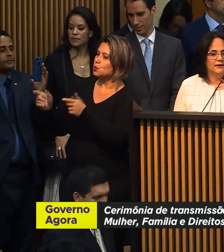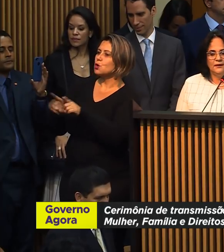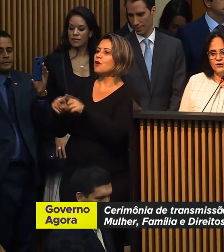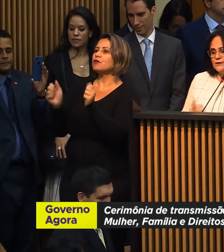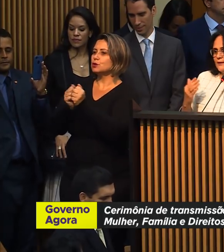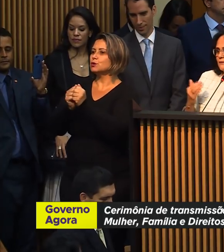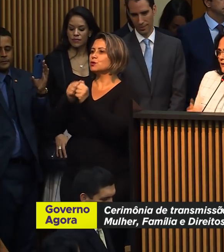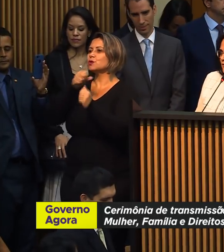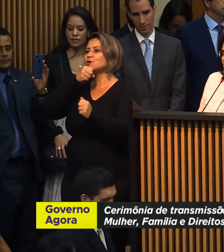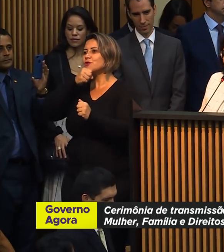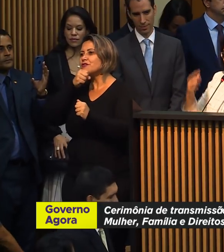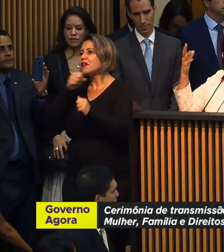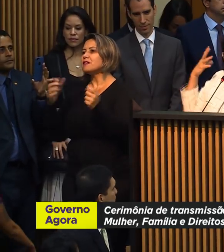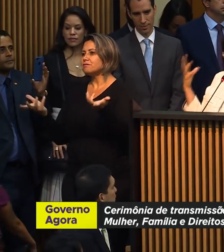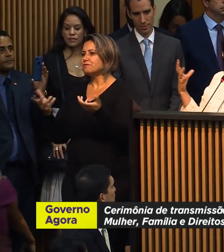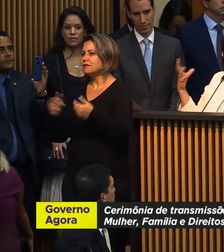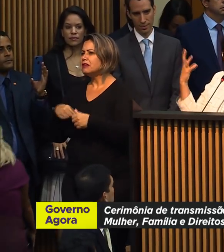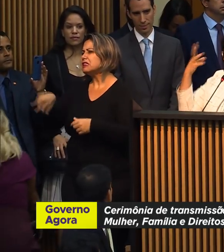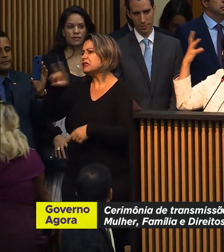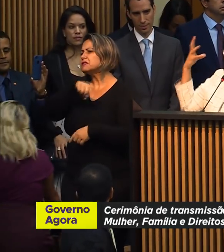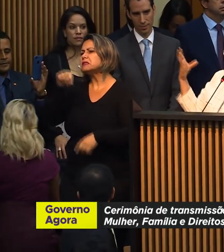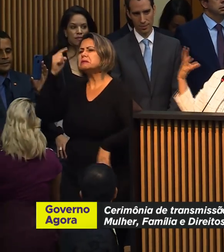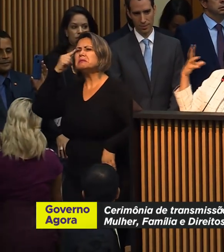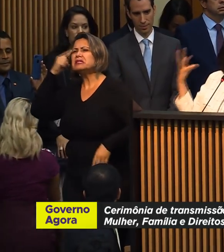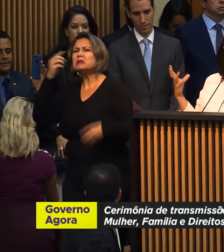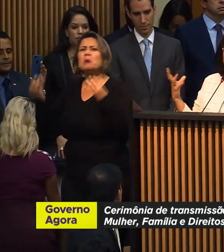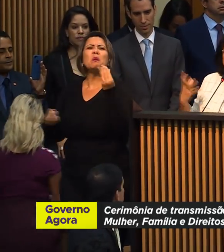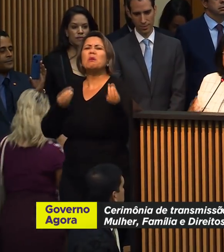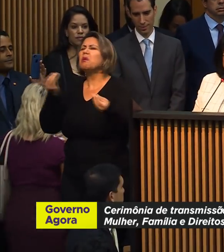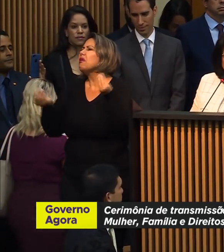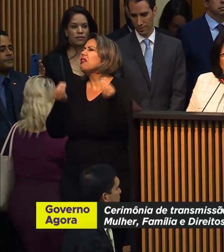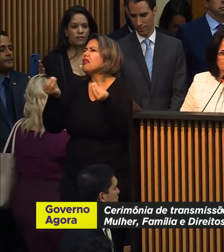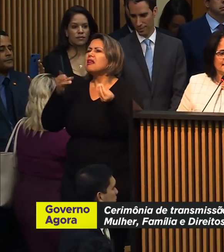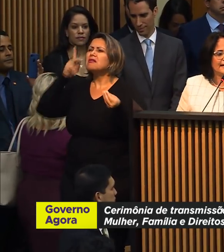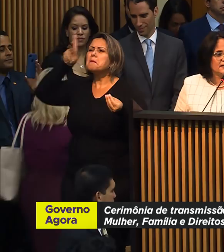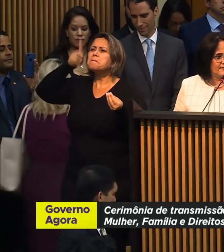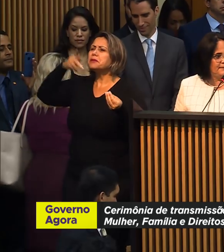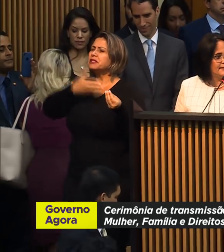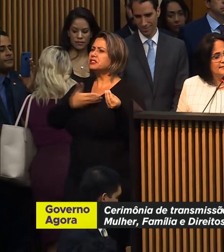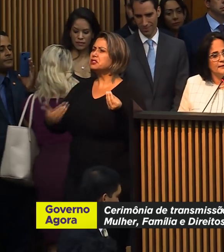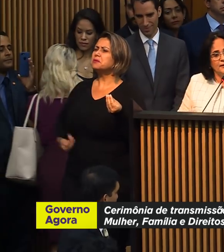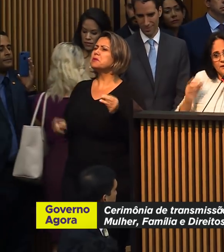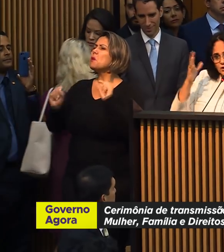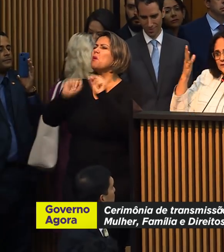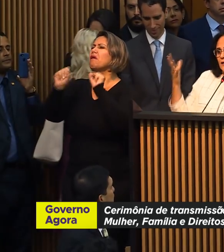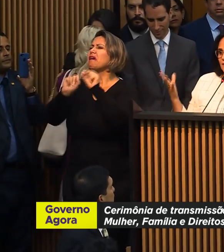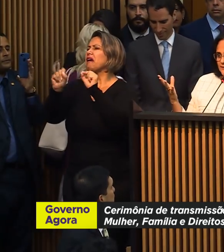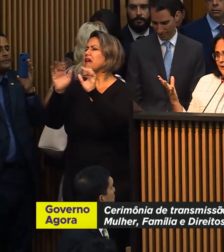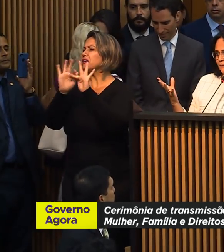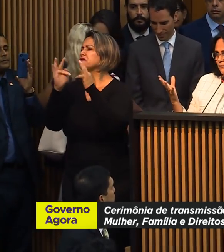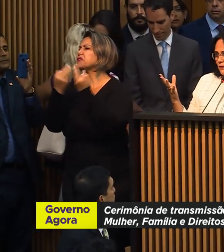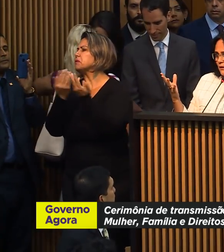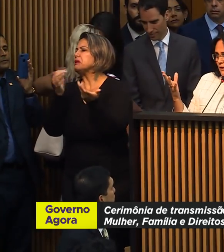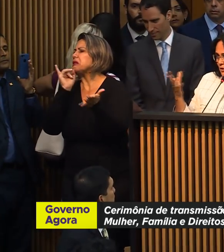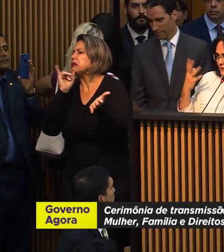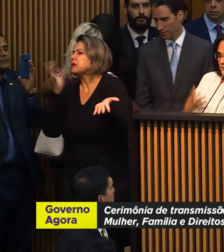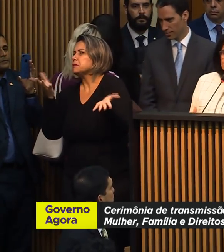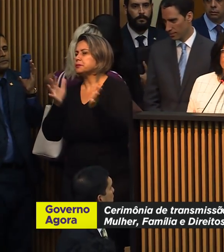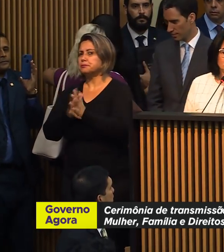velhos. Deixa eu dizer uma coisa, vocês ficam perguntando, mas que políticas públicas não são consideradas famílias? Deixa eu dar um